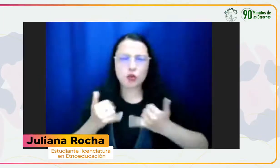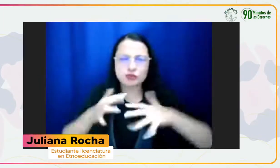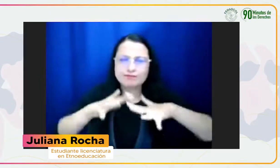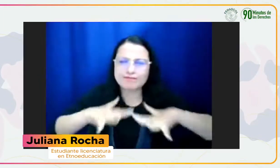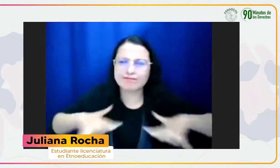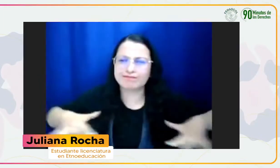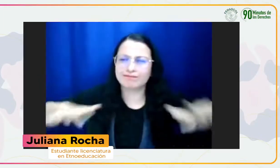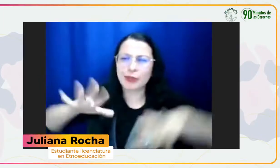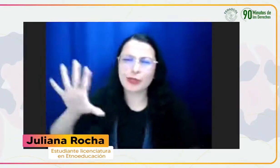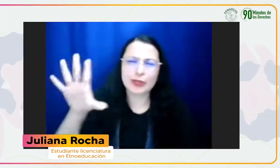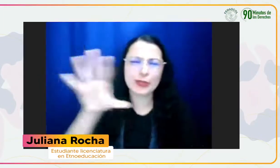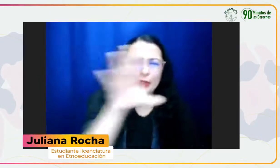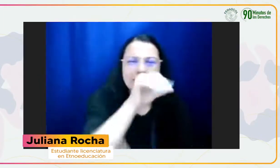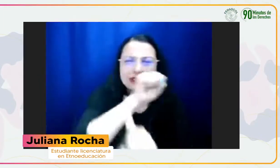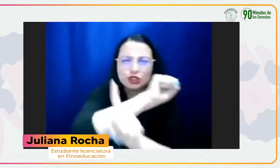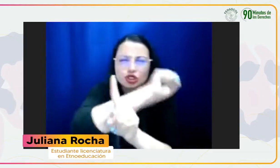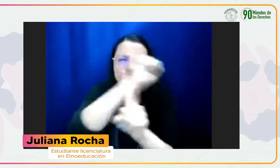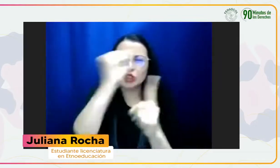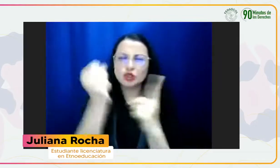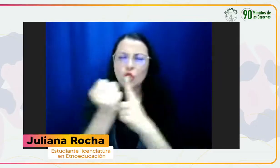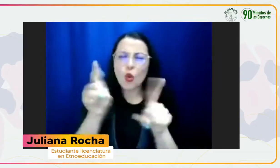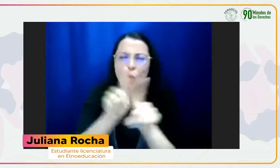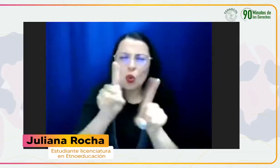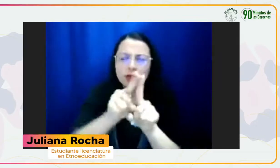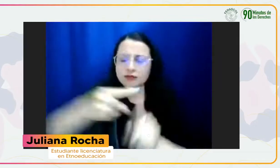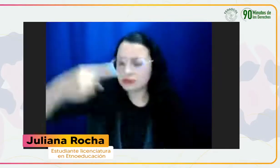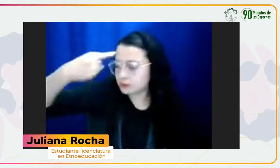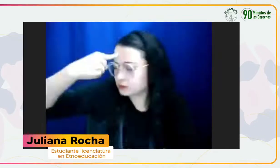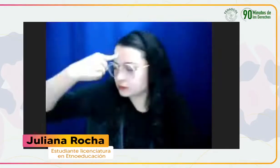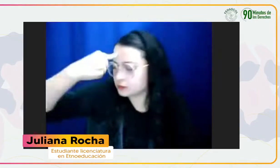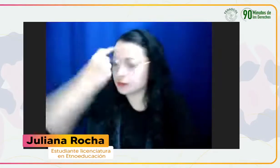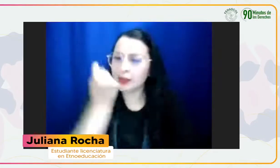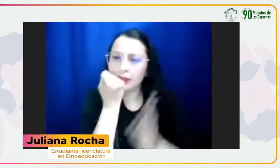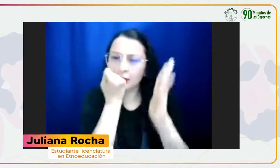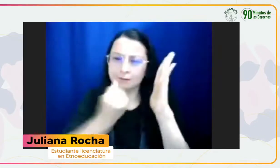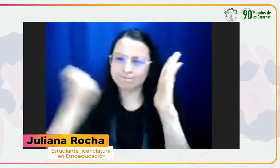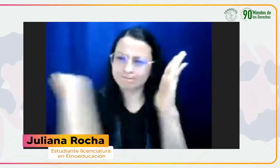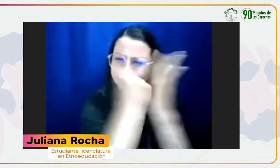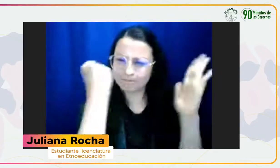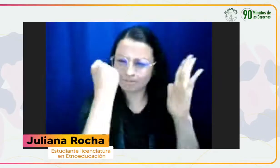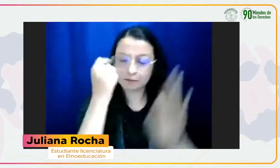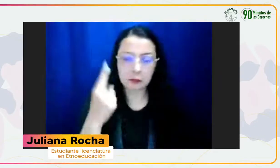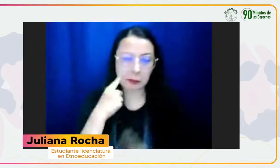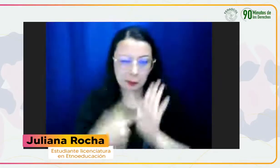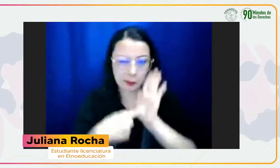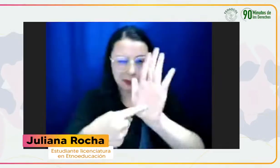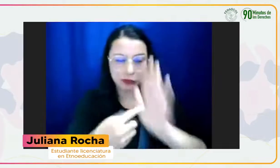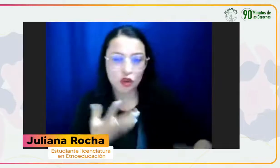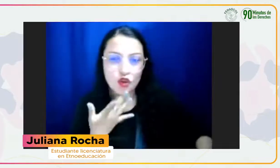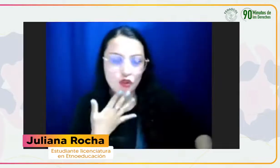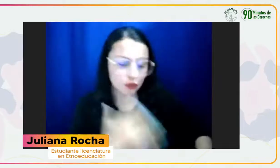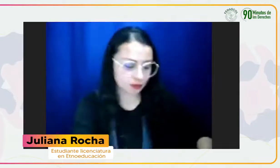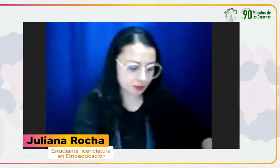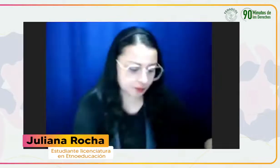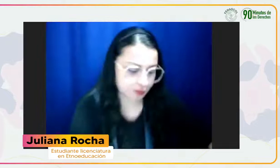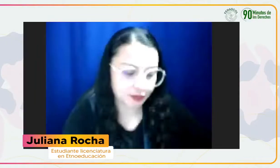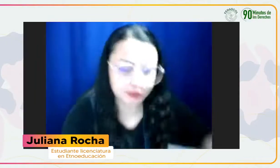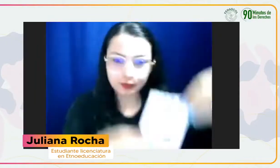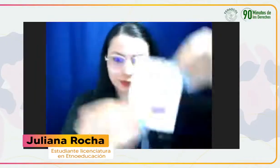un poquito y viendo el espacio, viendo la sociedad, viendo como que pareciera que tuviéramos un